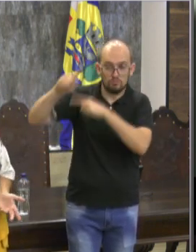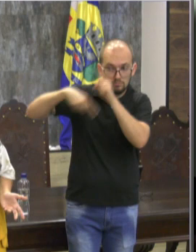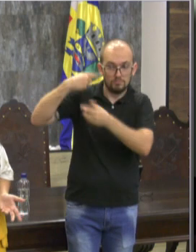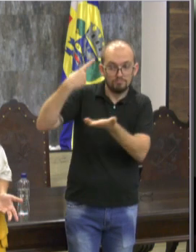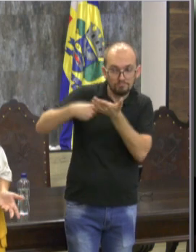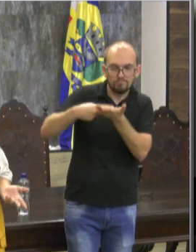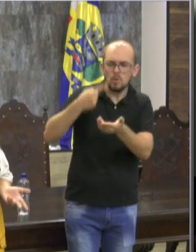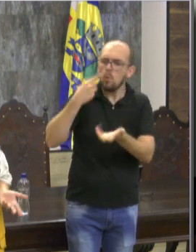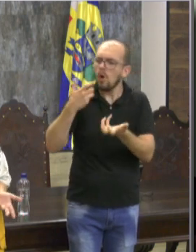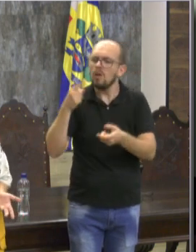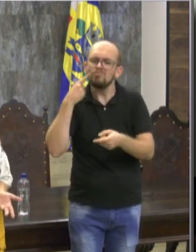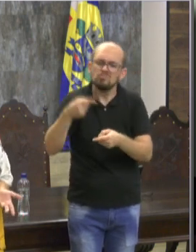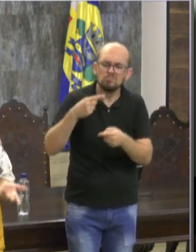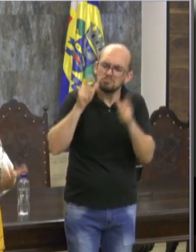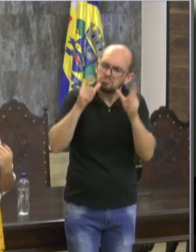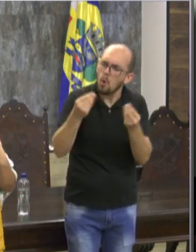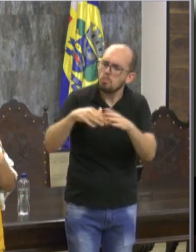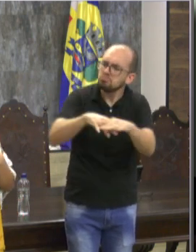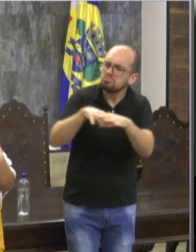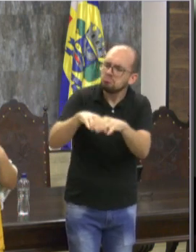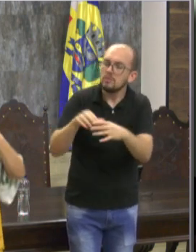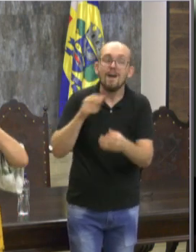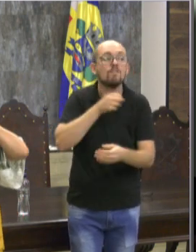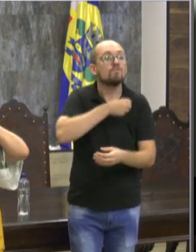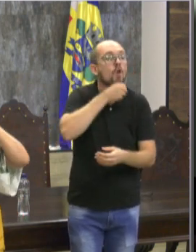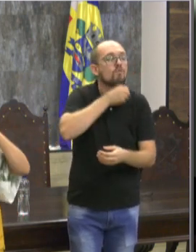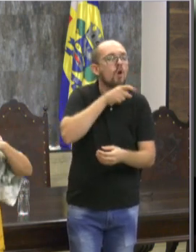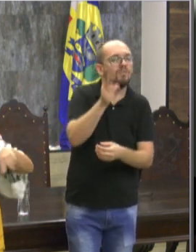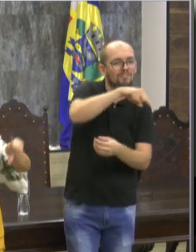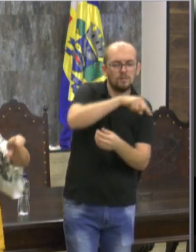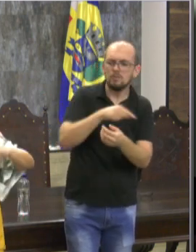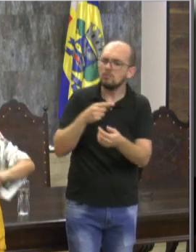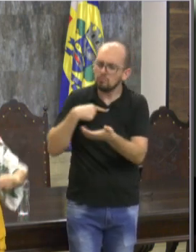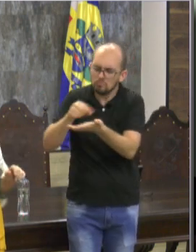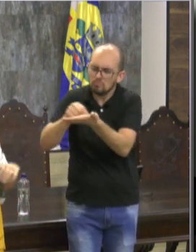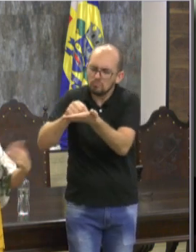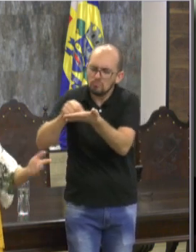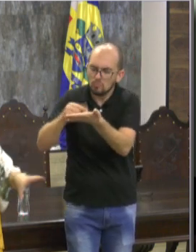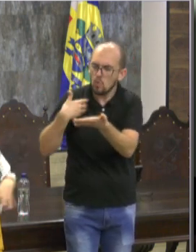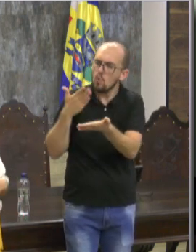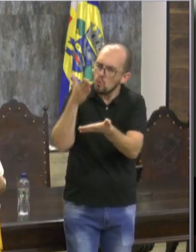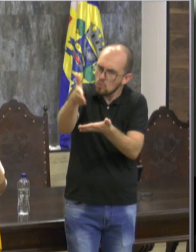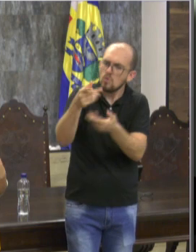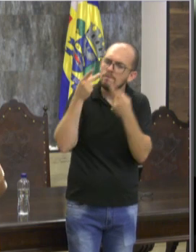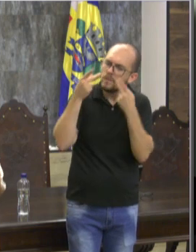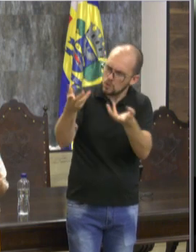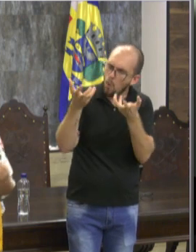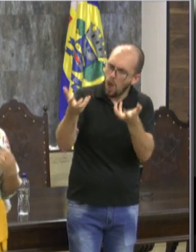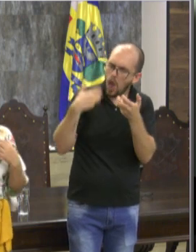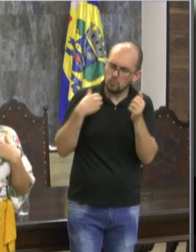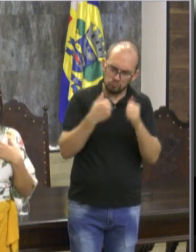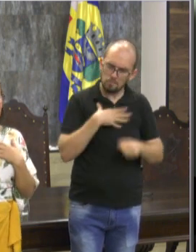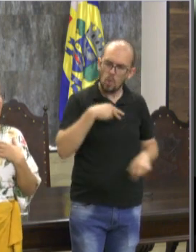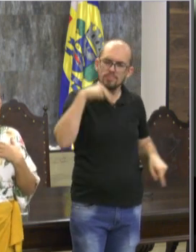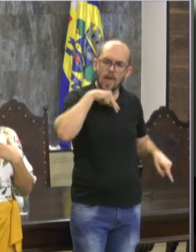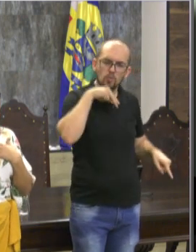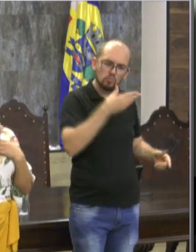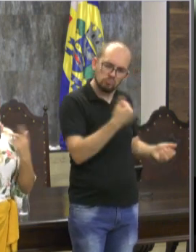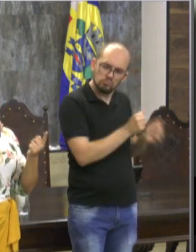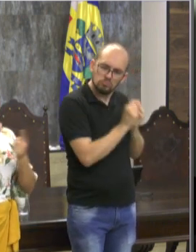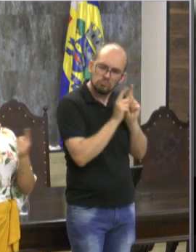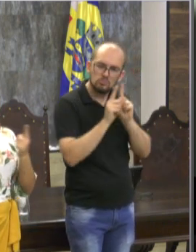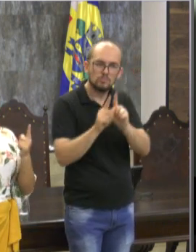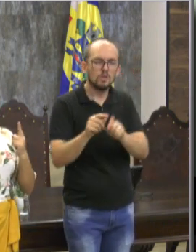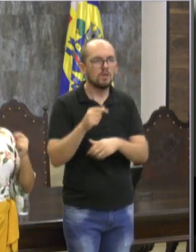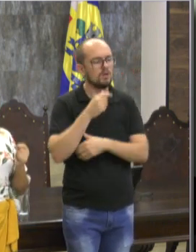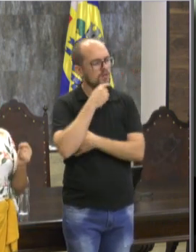língua de sinais, tátil. E aí a avó fez, não, a gente vai na casa do Gustavo para visitar o Gustavo. E eu fiquei assim, maravilhada,